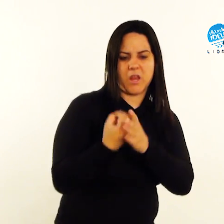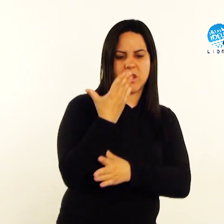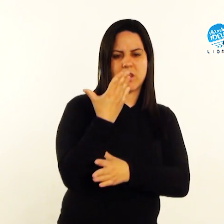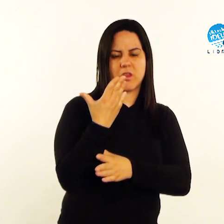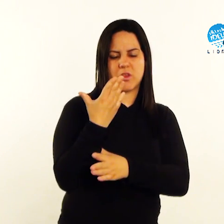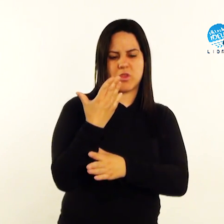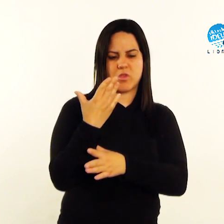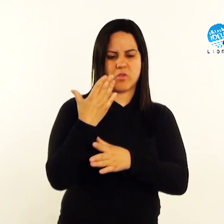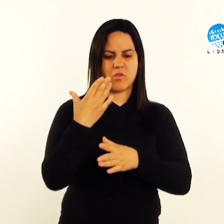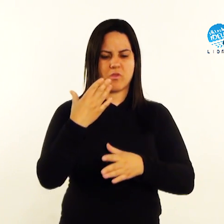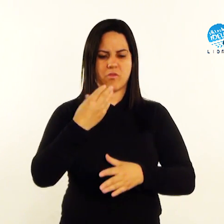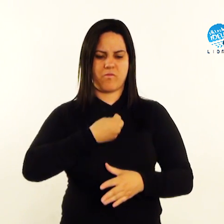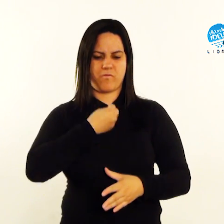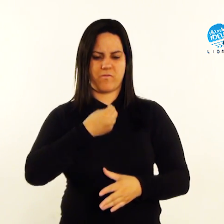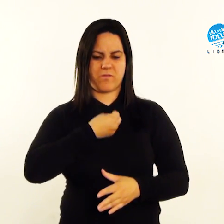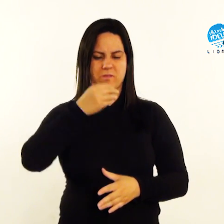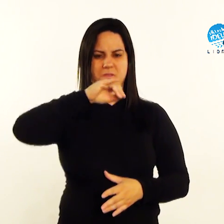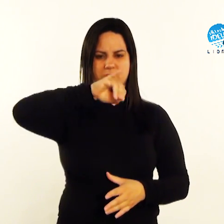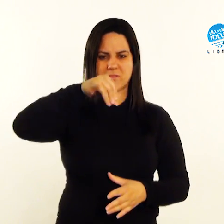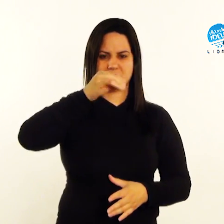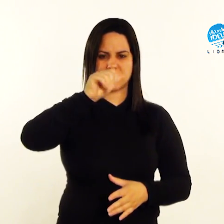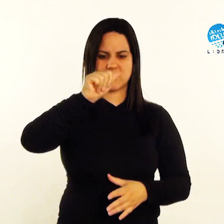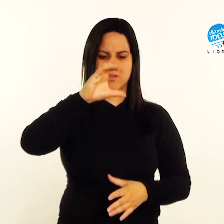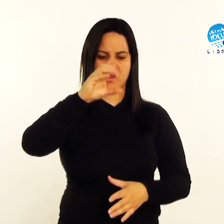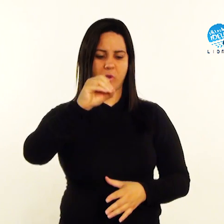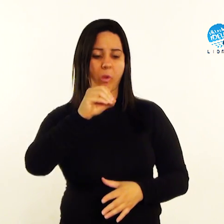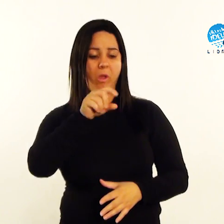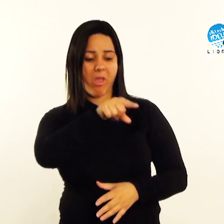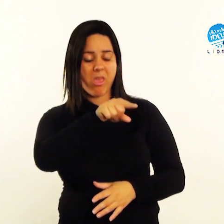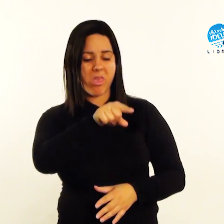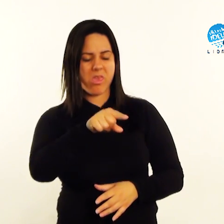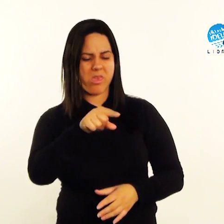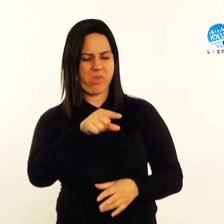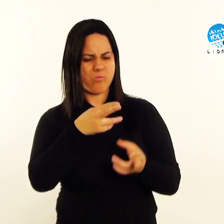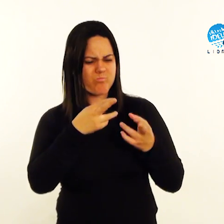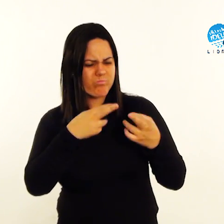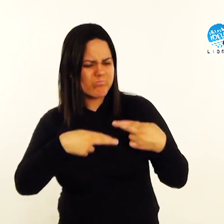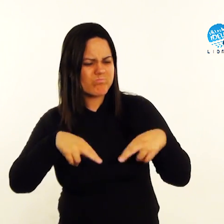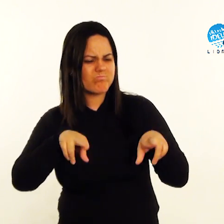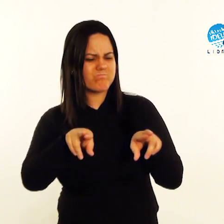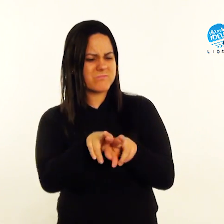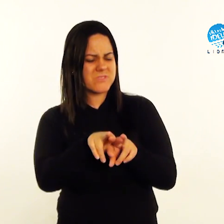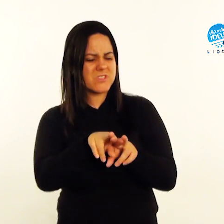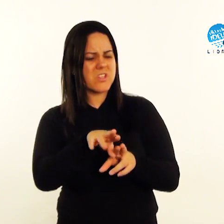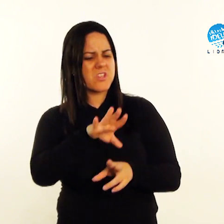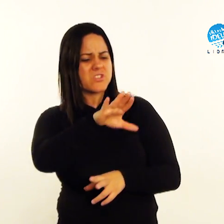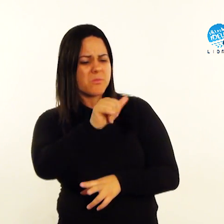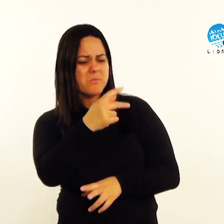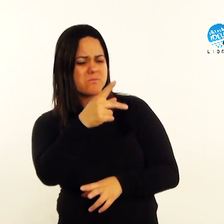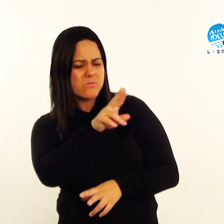temas, porque eu te remi, chamei-te pelo teu nome, tu és